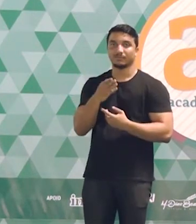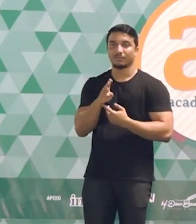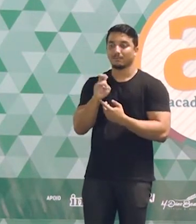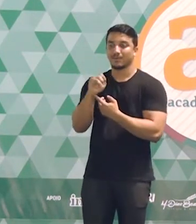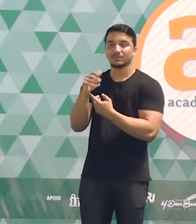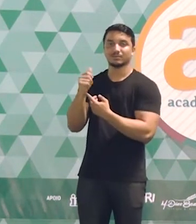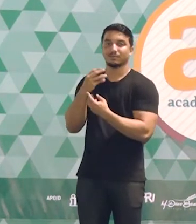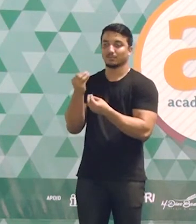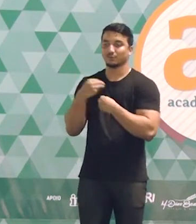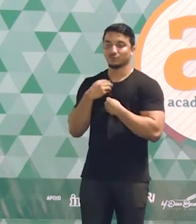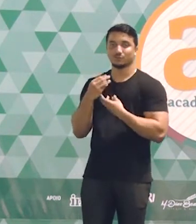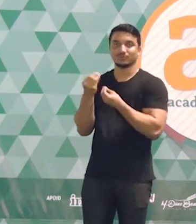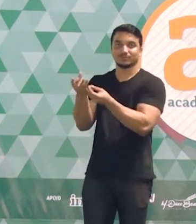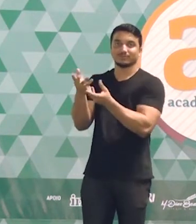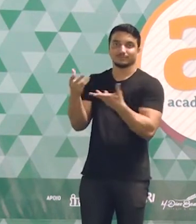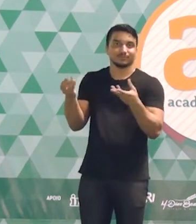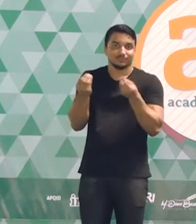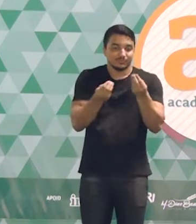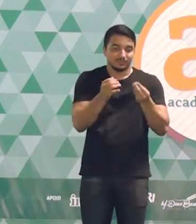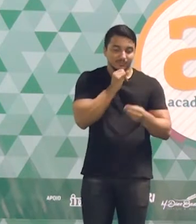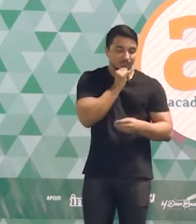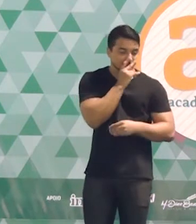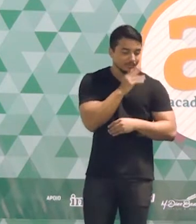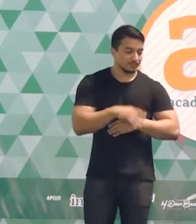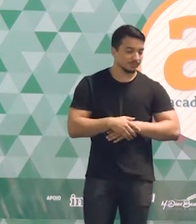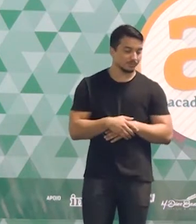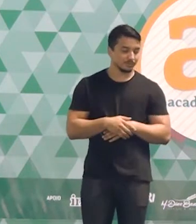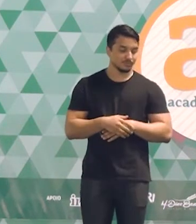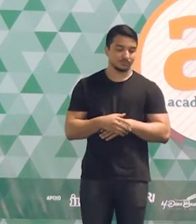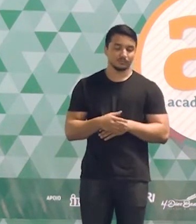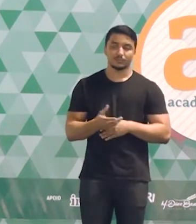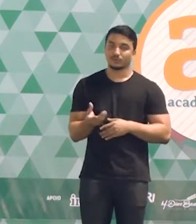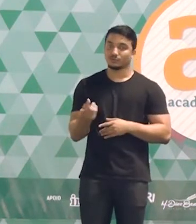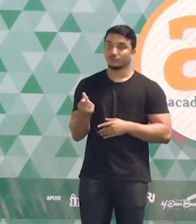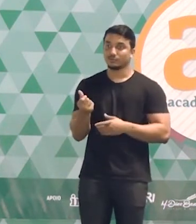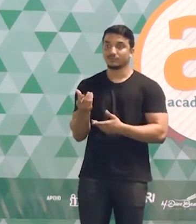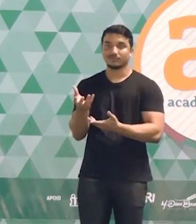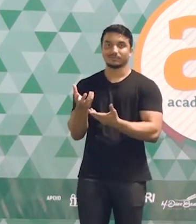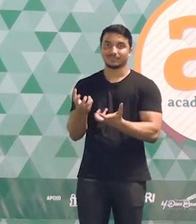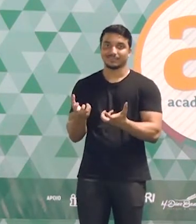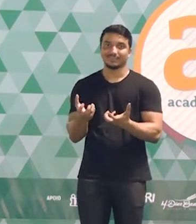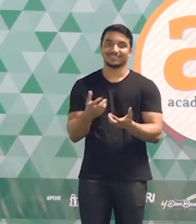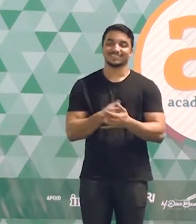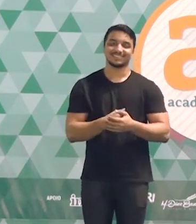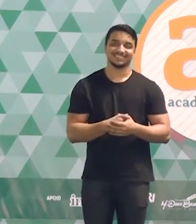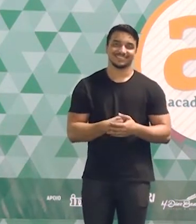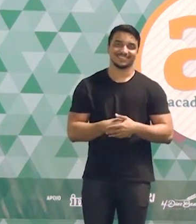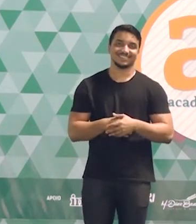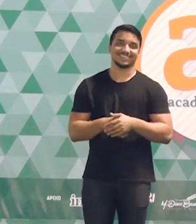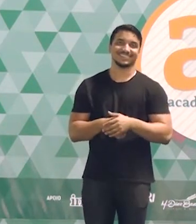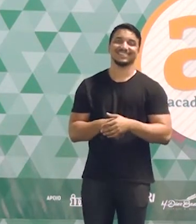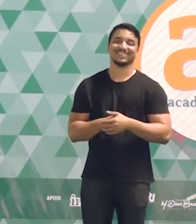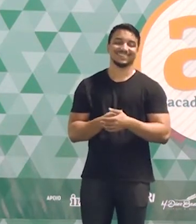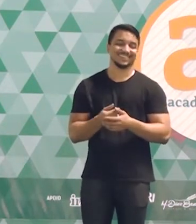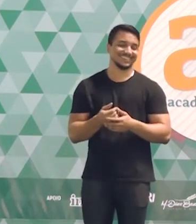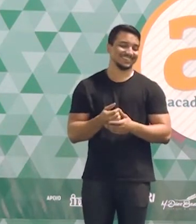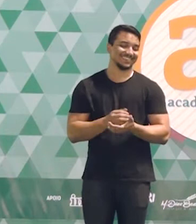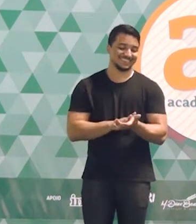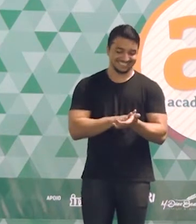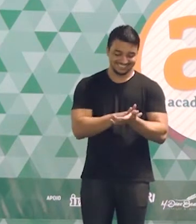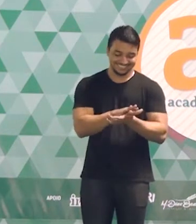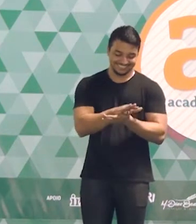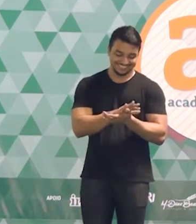né? Se uma pessoa chegar para mim assim, dizendo, dinheiro, eu digo, quero. Porque eu não sei se está pedindo, se